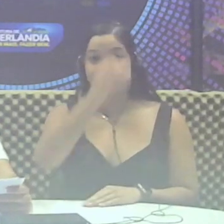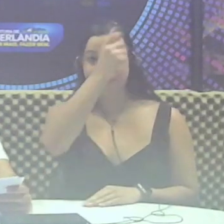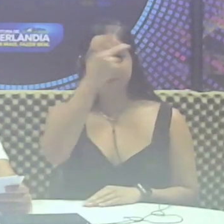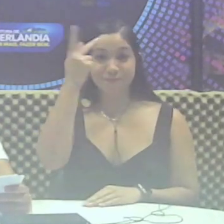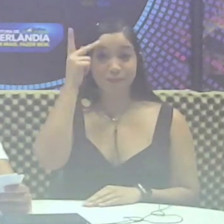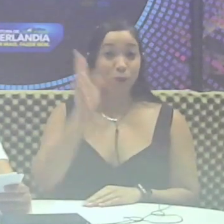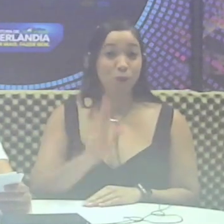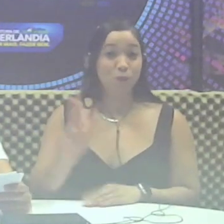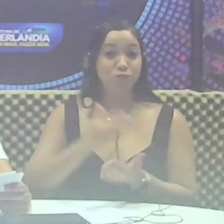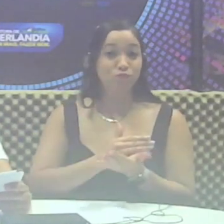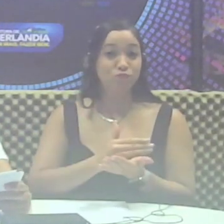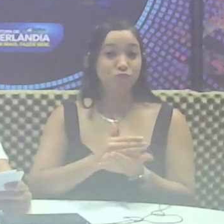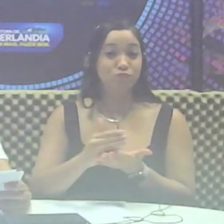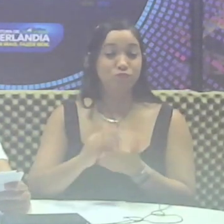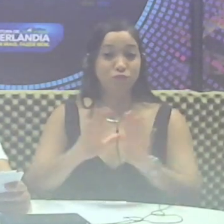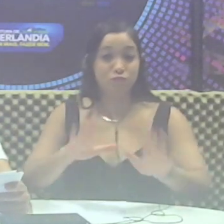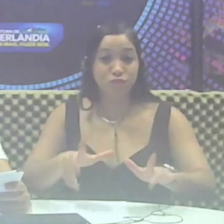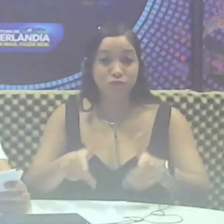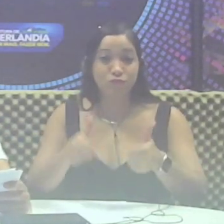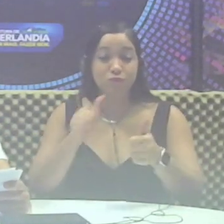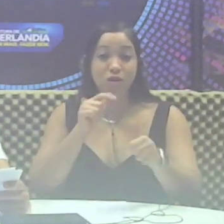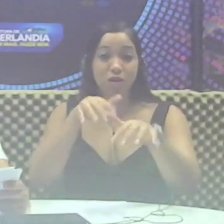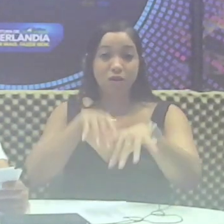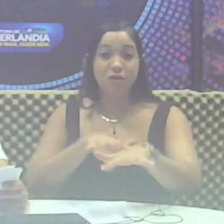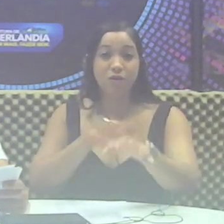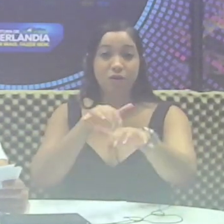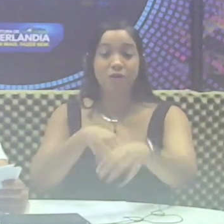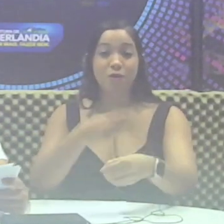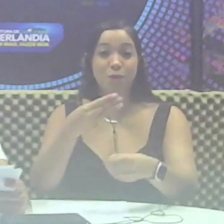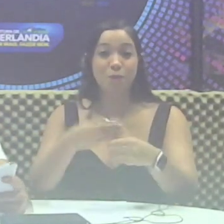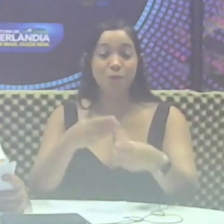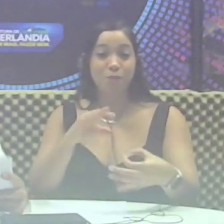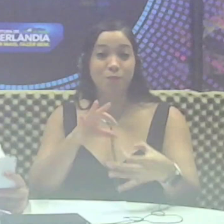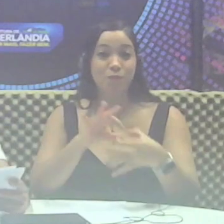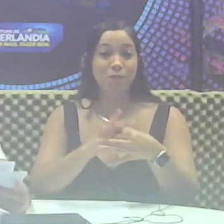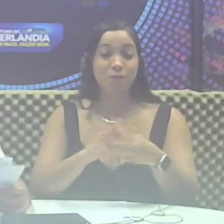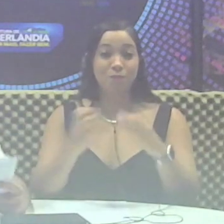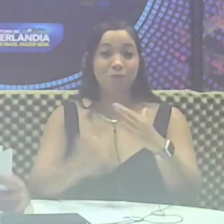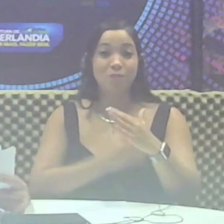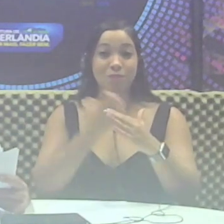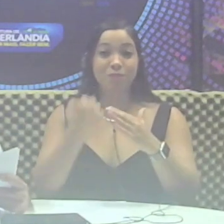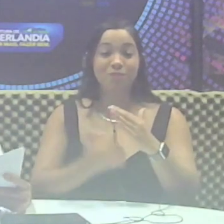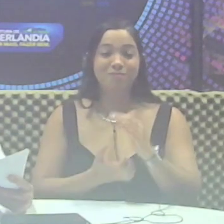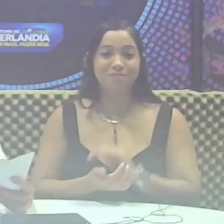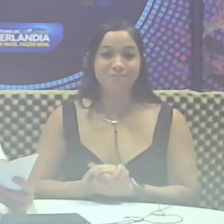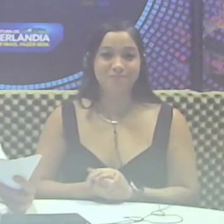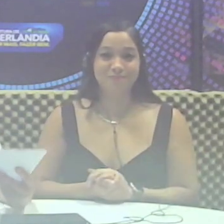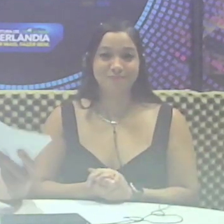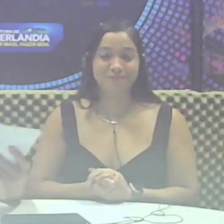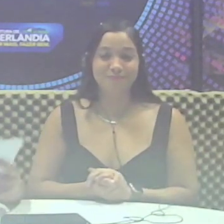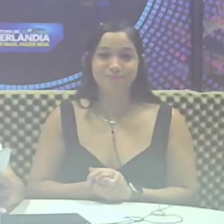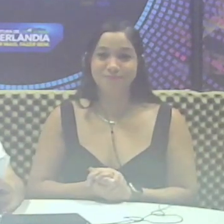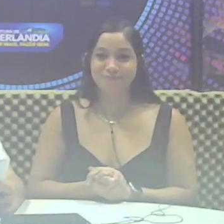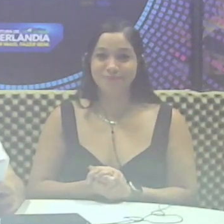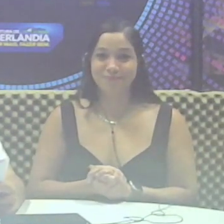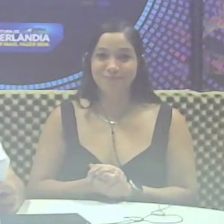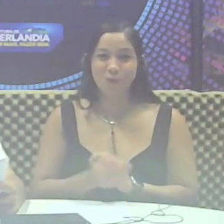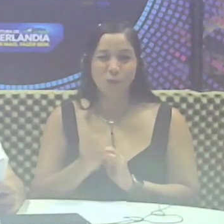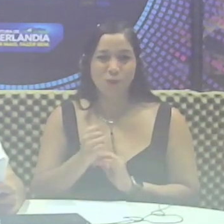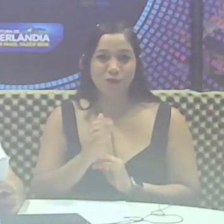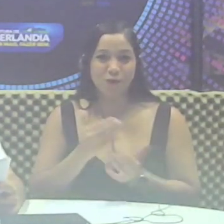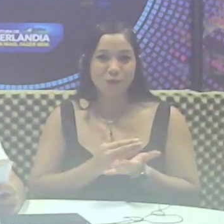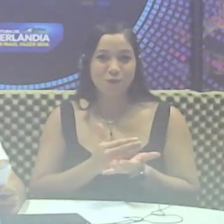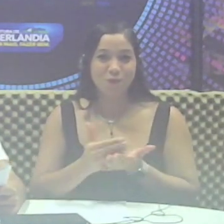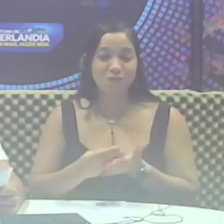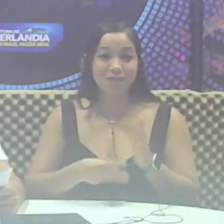Prefeitura de Uberlândia inicia a recuperação de cursos hídricos do município em parceria com multinacional. Vem aí a